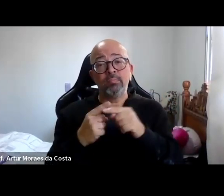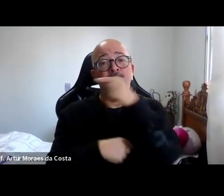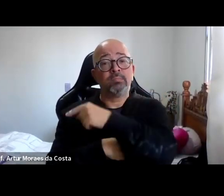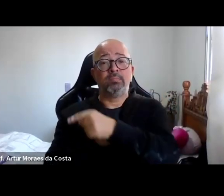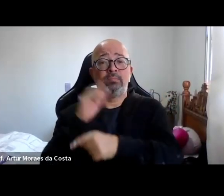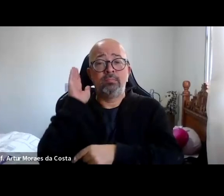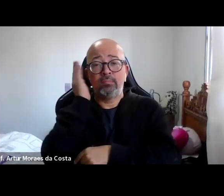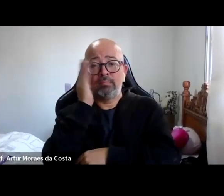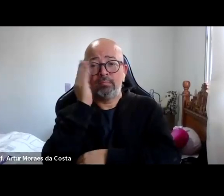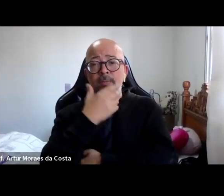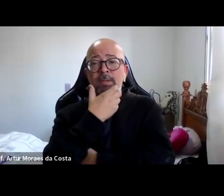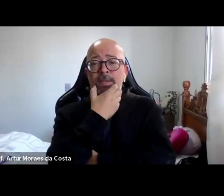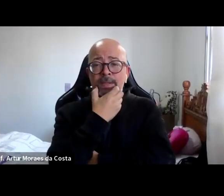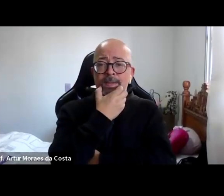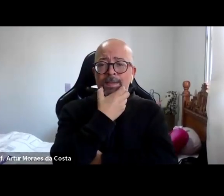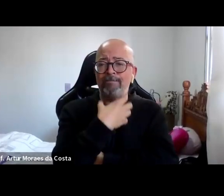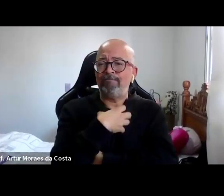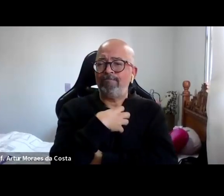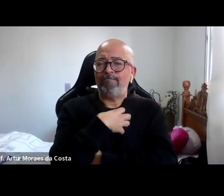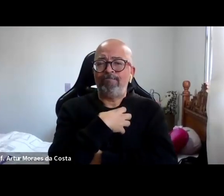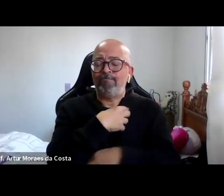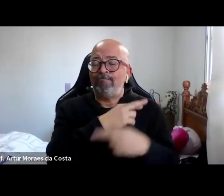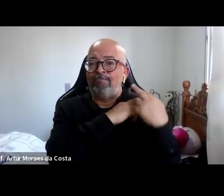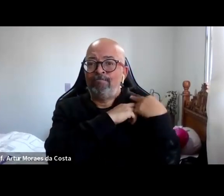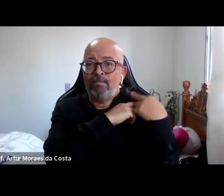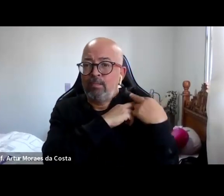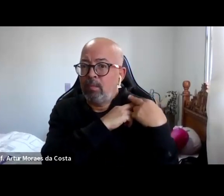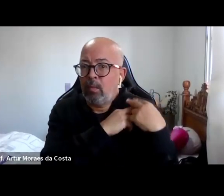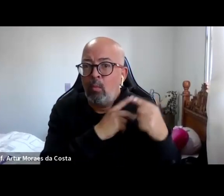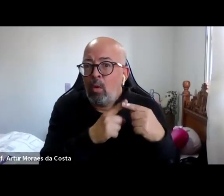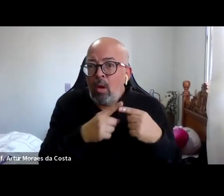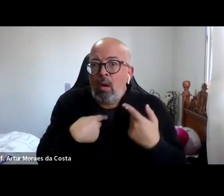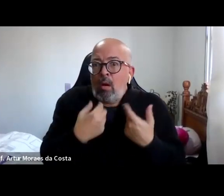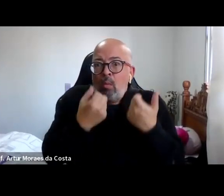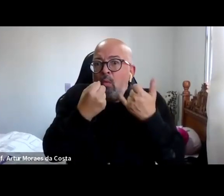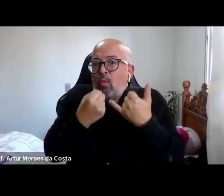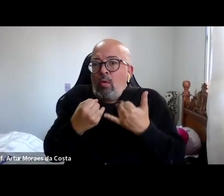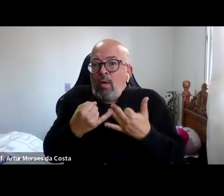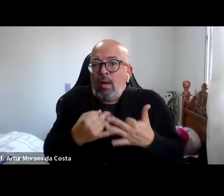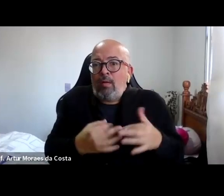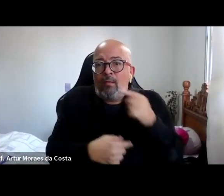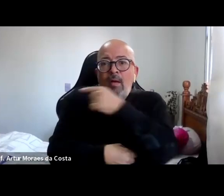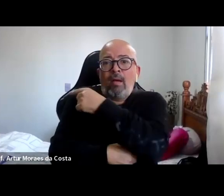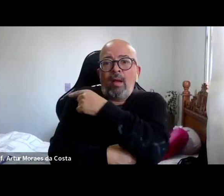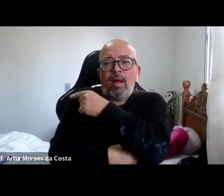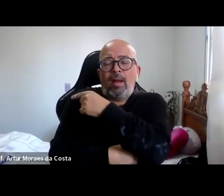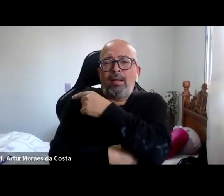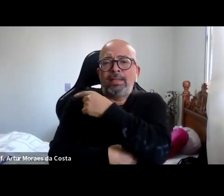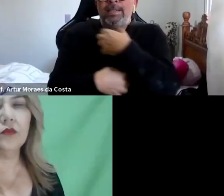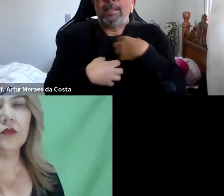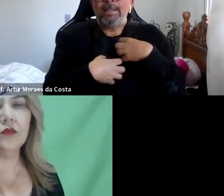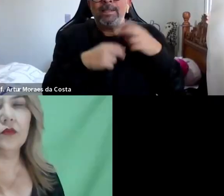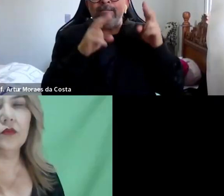describirle aquella majestuosa construcción sino de de de de comunicarle la emoción que se puede sentir de